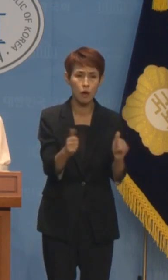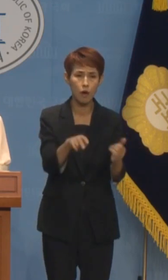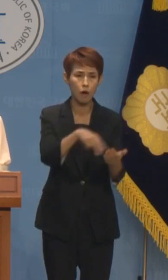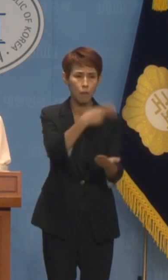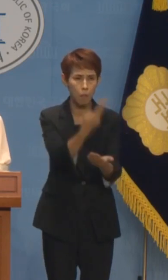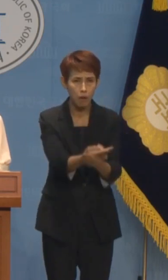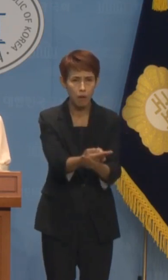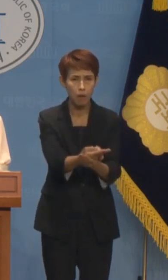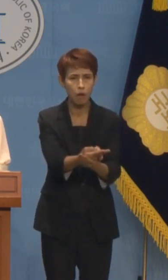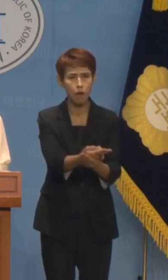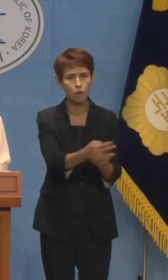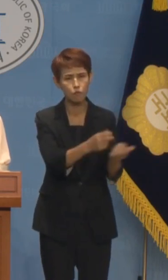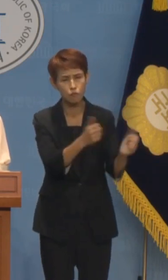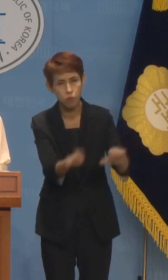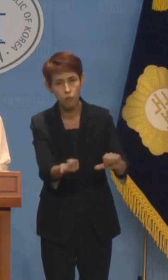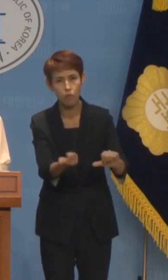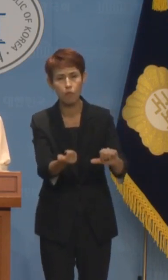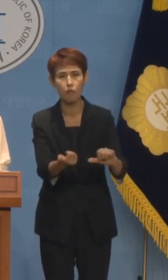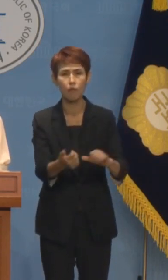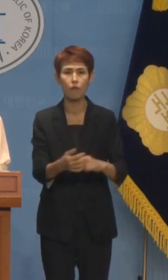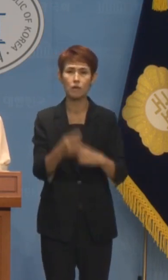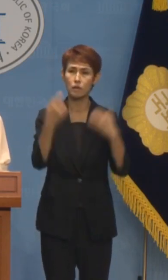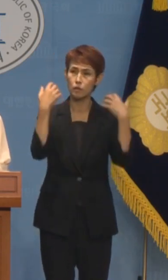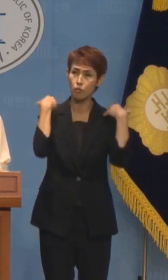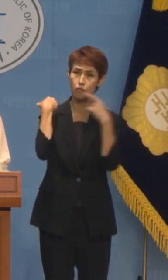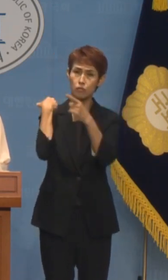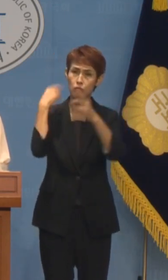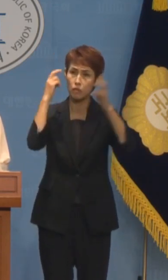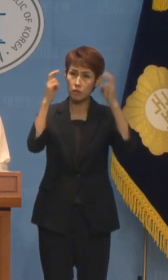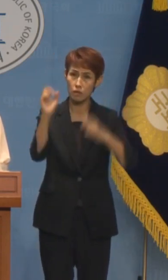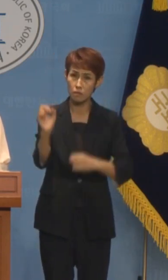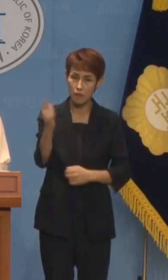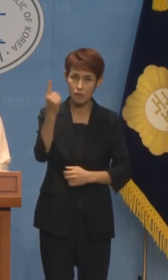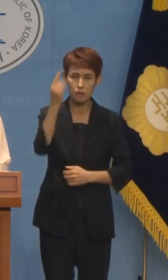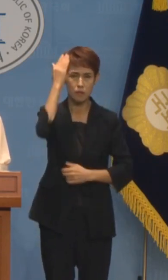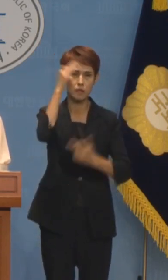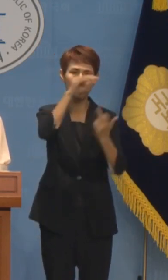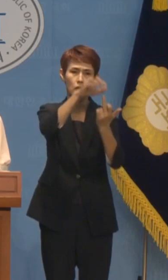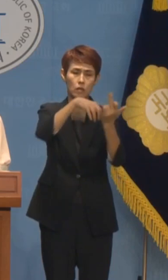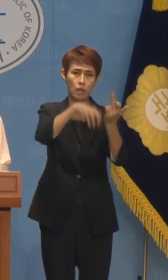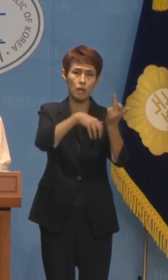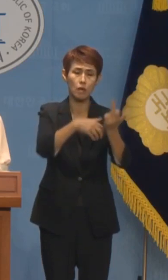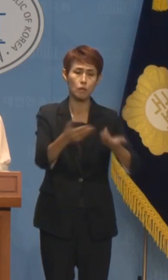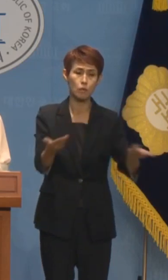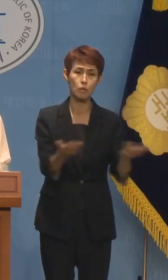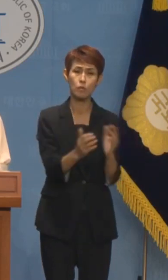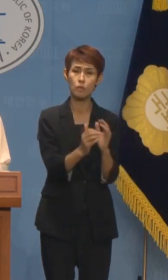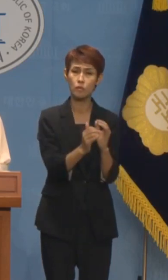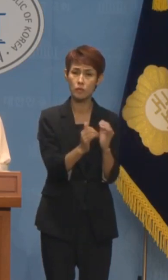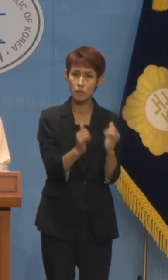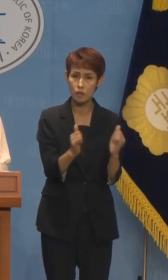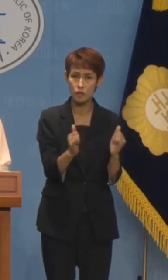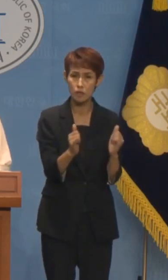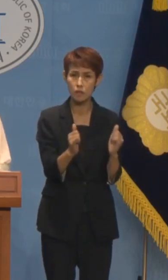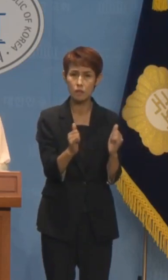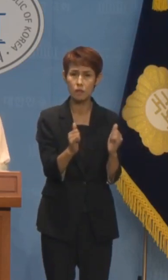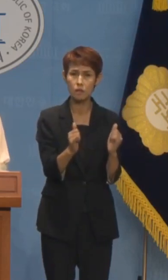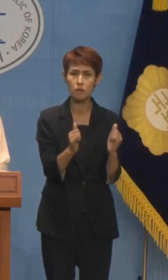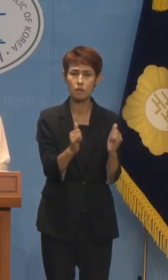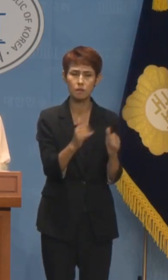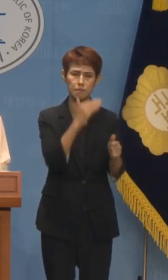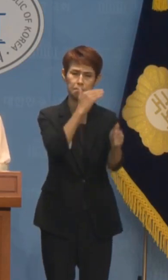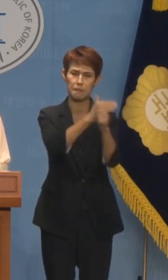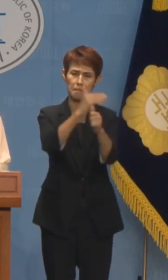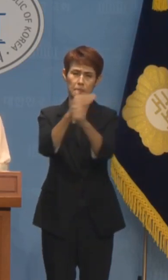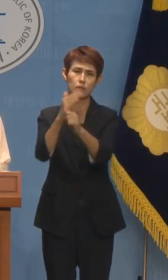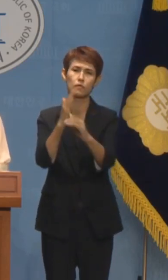쓰러지고 무책임한 정부와 기업 때문에 석탄 화력 발전소 노동자들이에 대책 없이 밀려나고